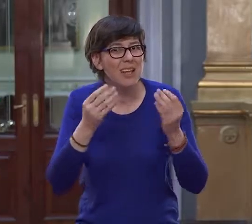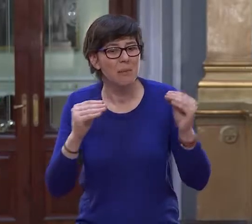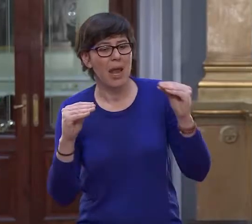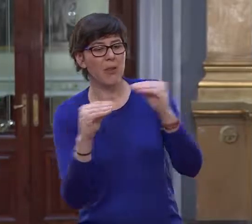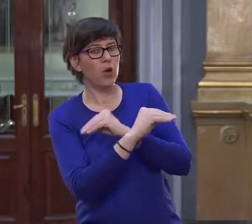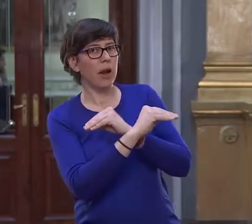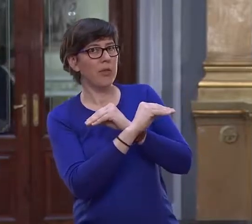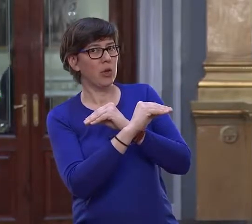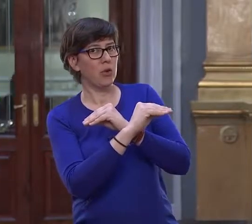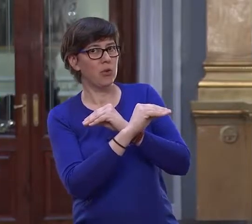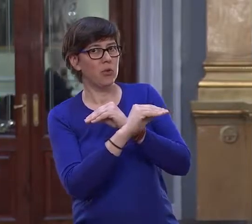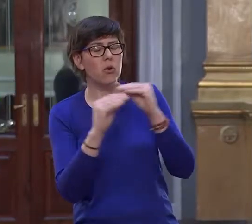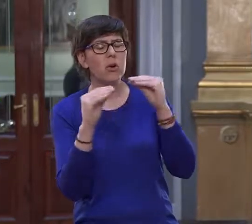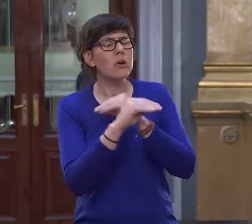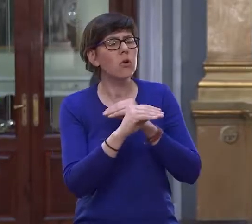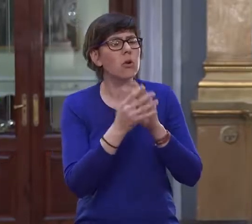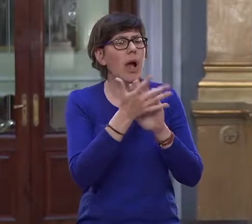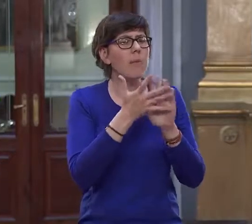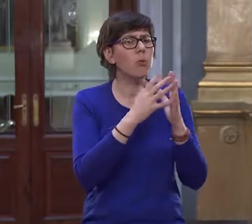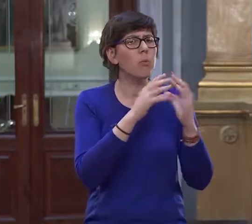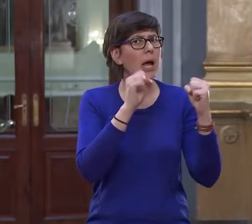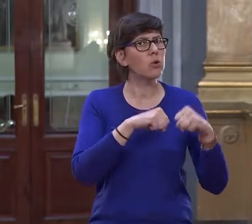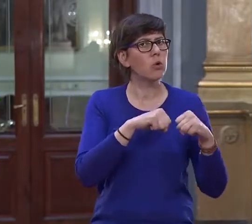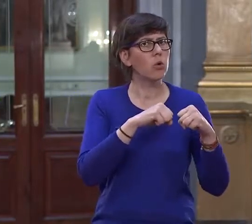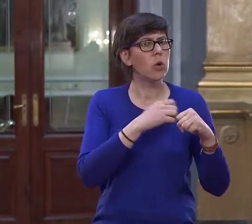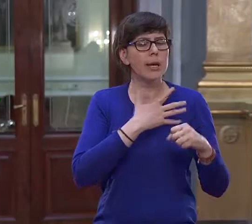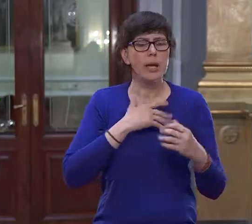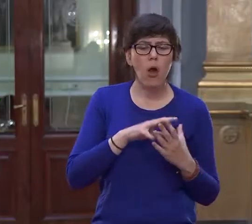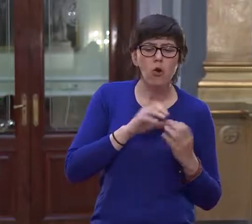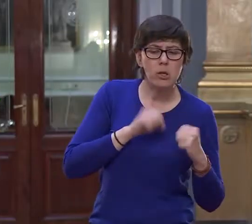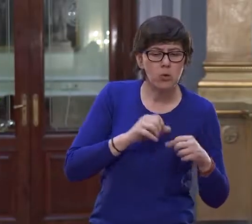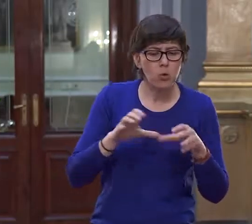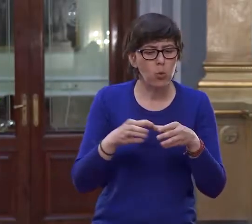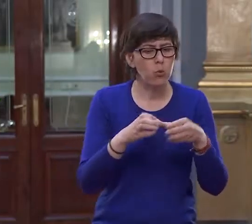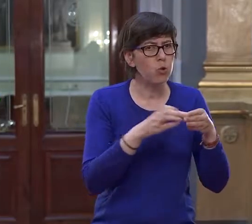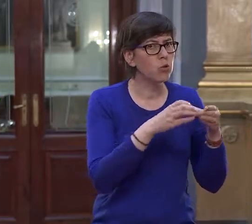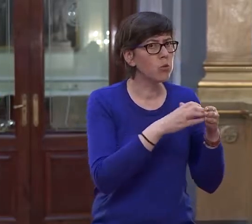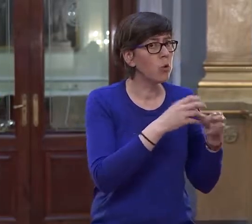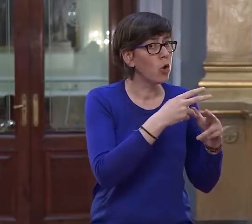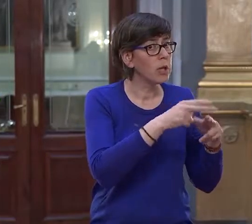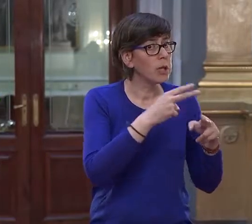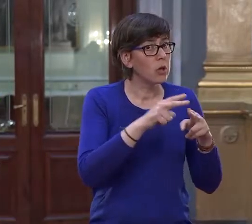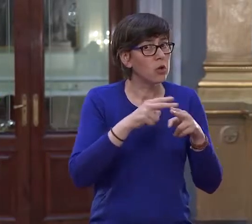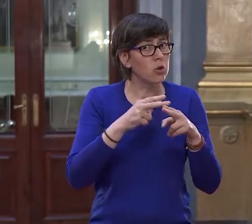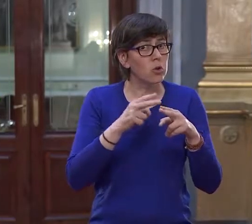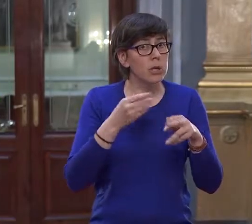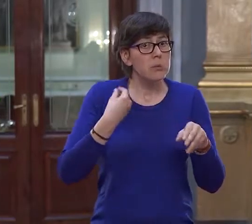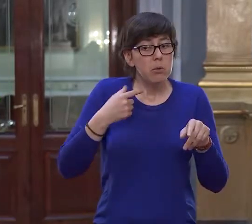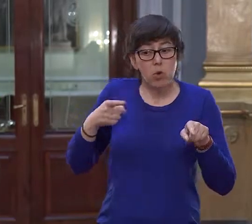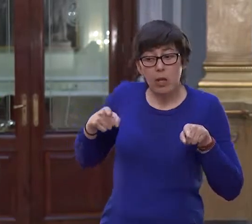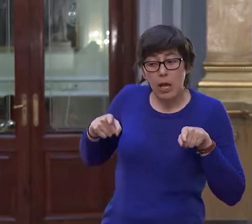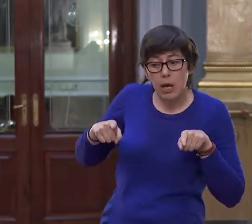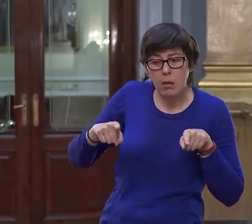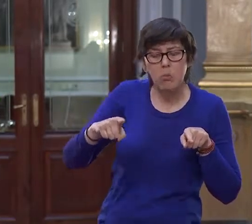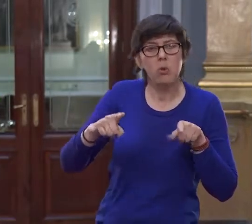Y lo que queremos dejar claro y queremos incidir es que mientras se está hablando de ese pacto contra